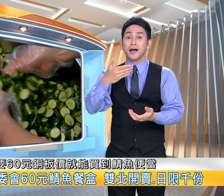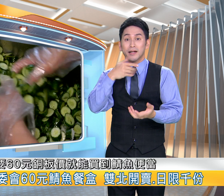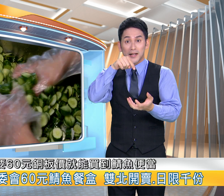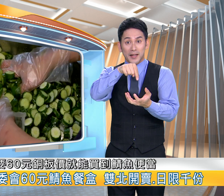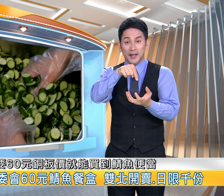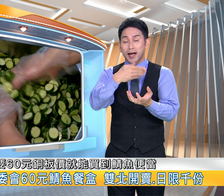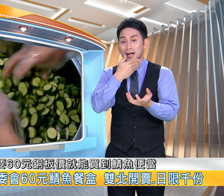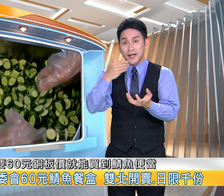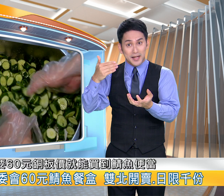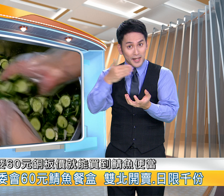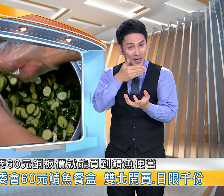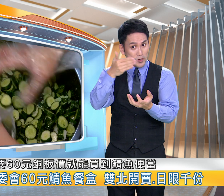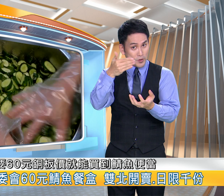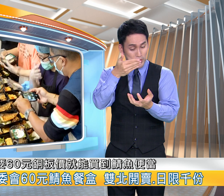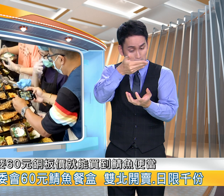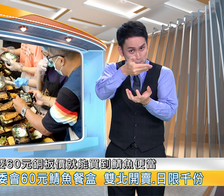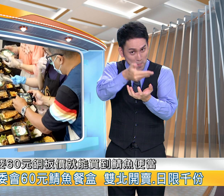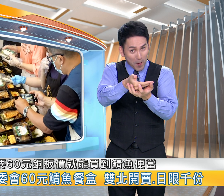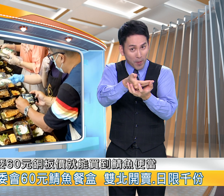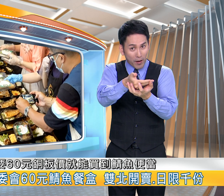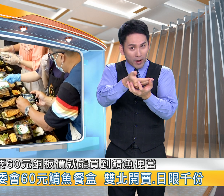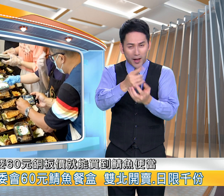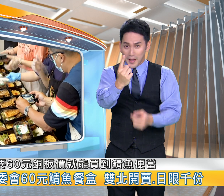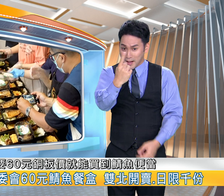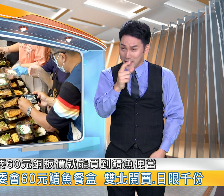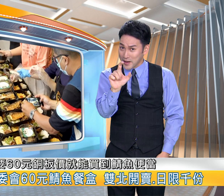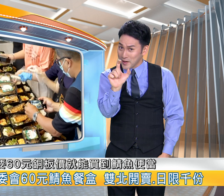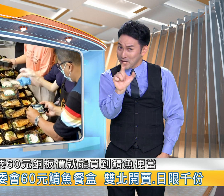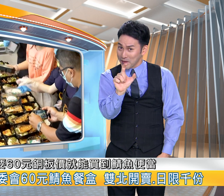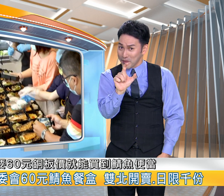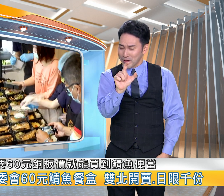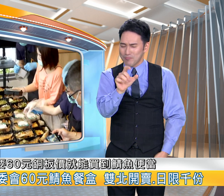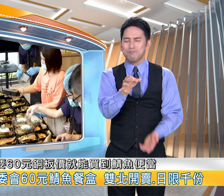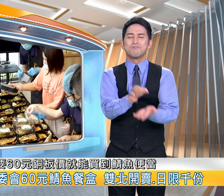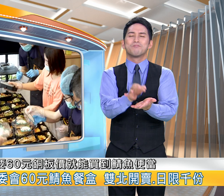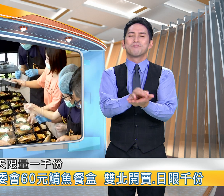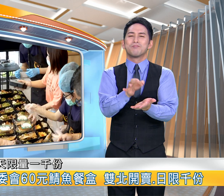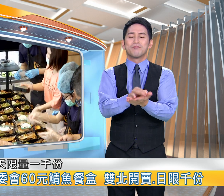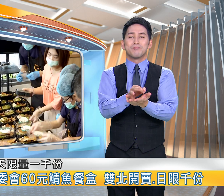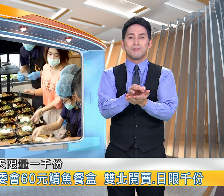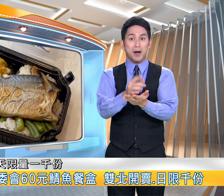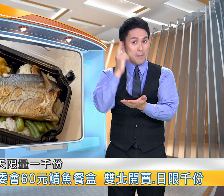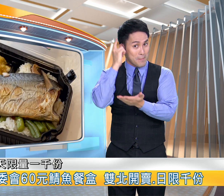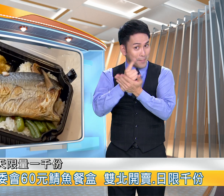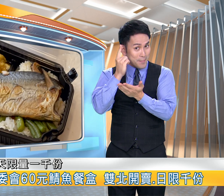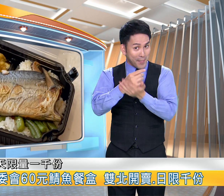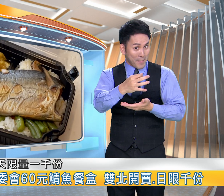价就能够买到青鱼便当，每天限量1000份。